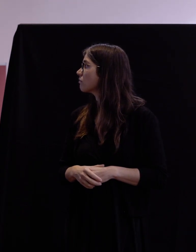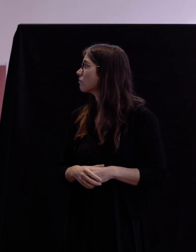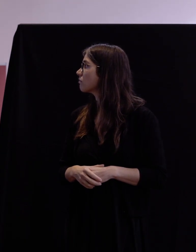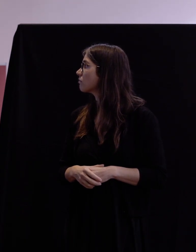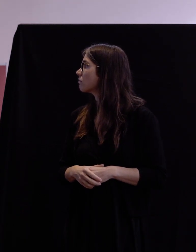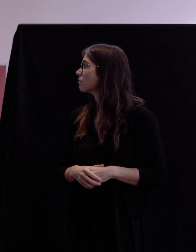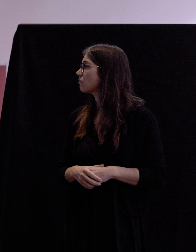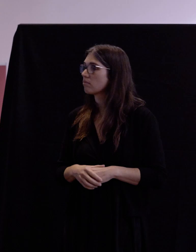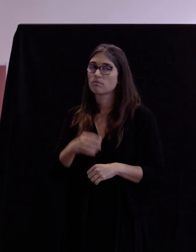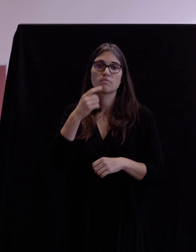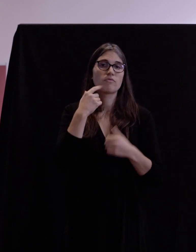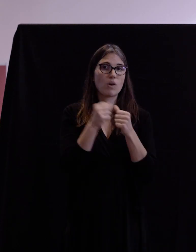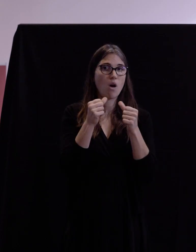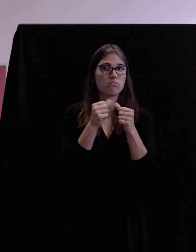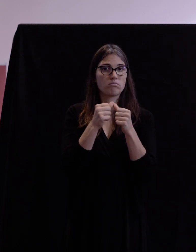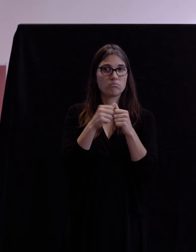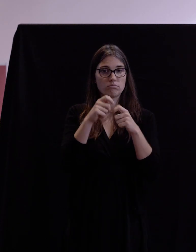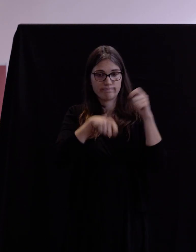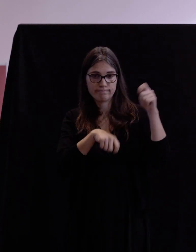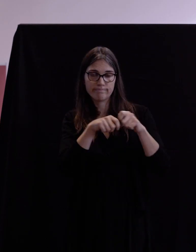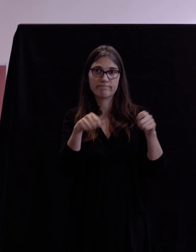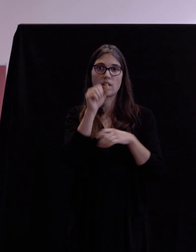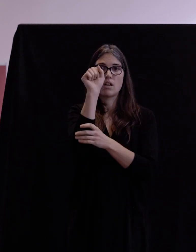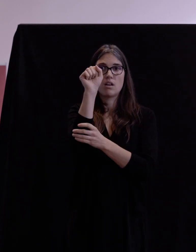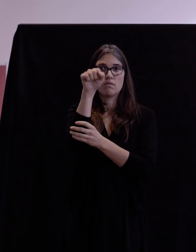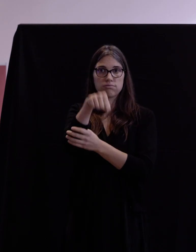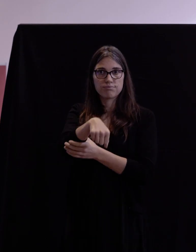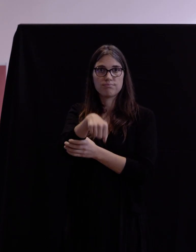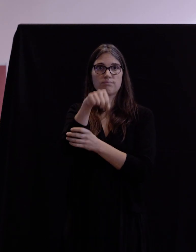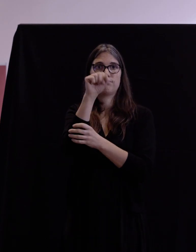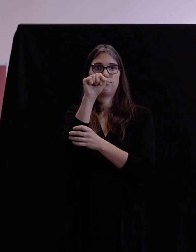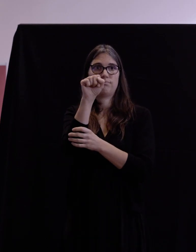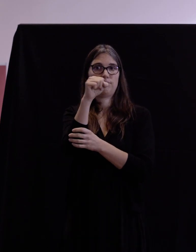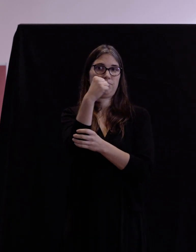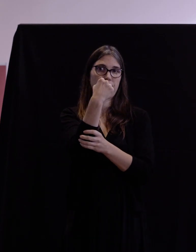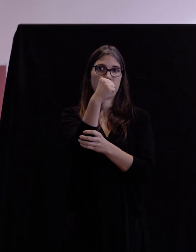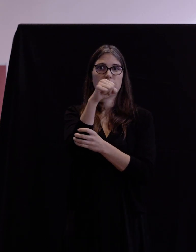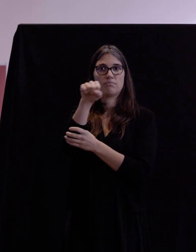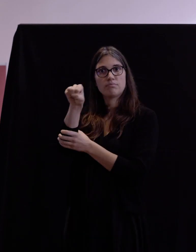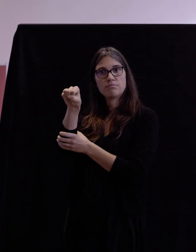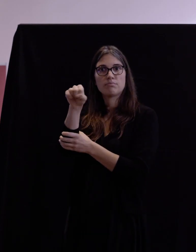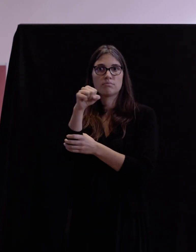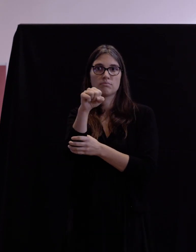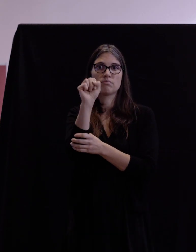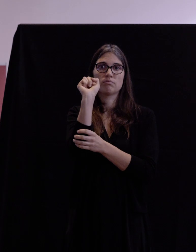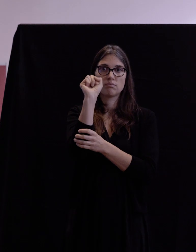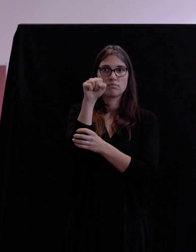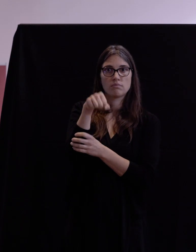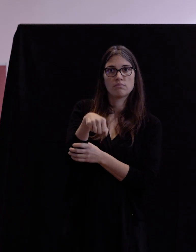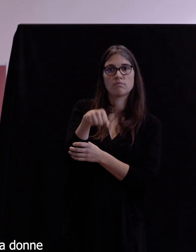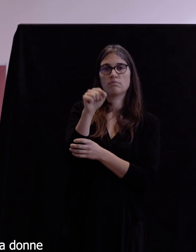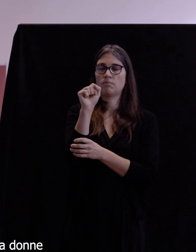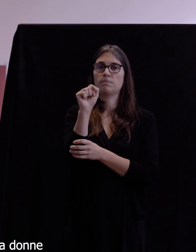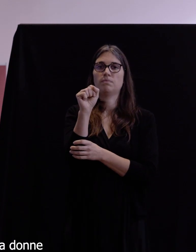plan des canaux semi-circulaires. Donc là, on teste les canaux postérieurs. Là, les